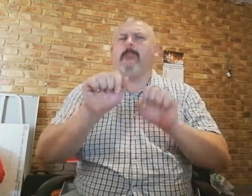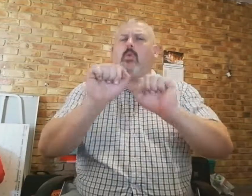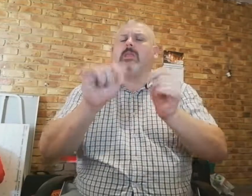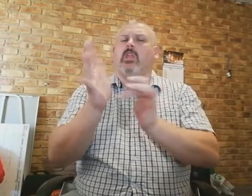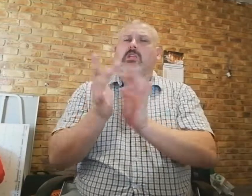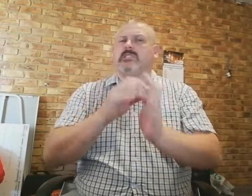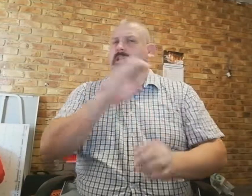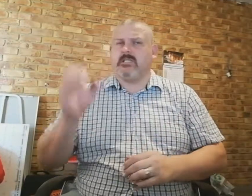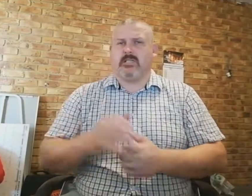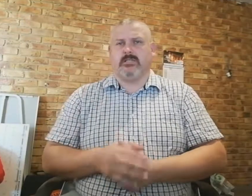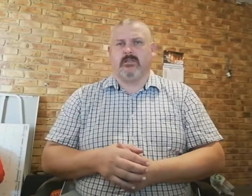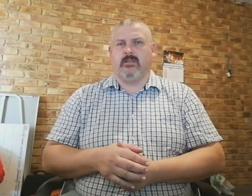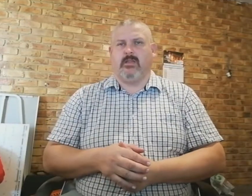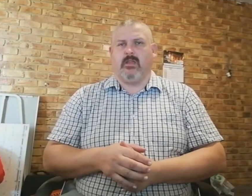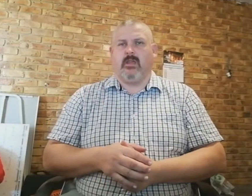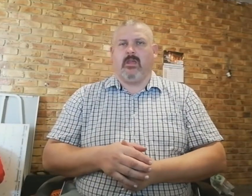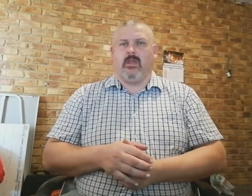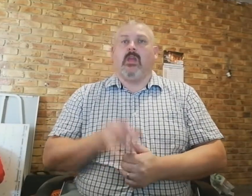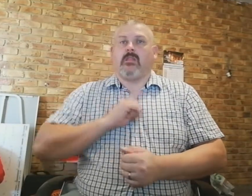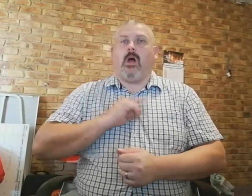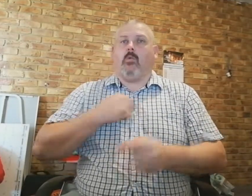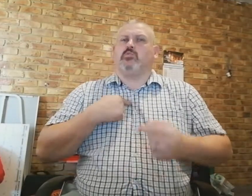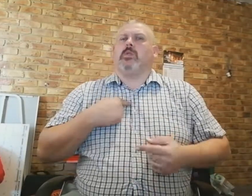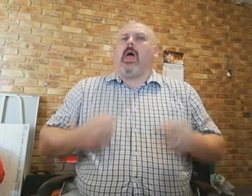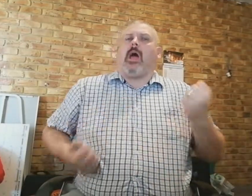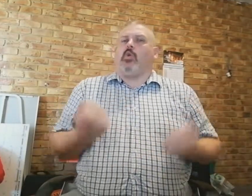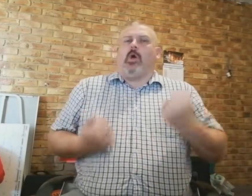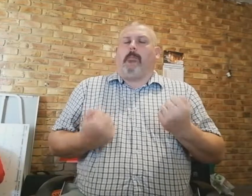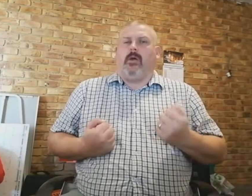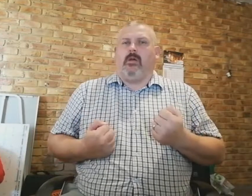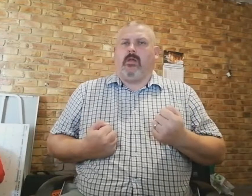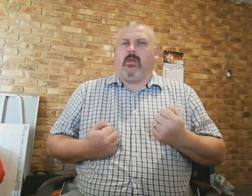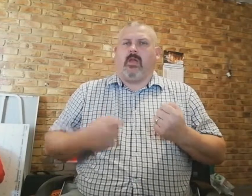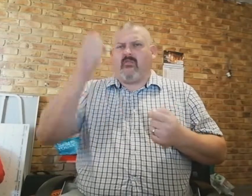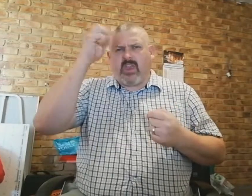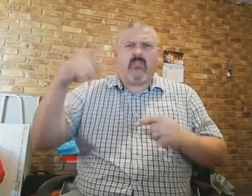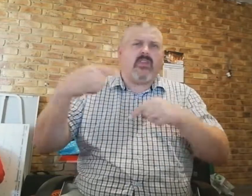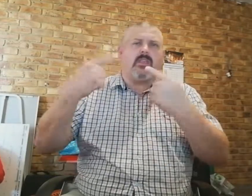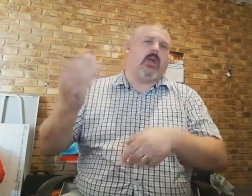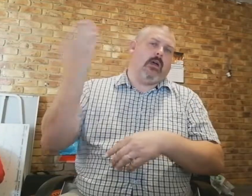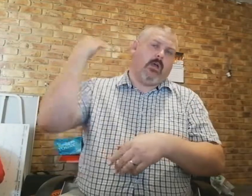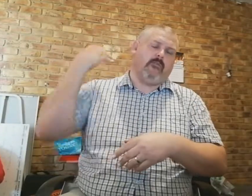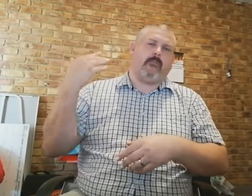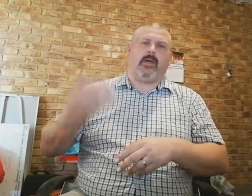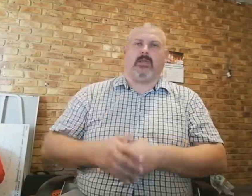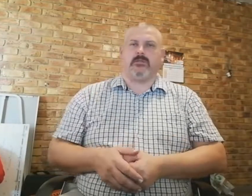bewoord aan die Jesus Christus. Daarom ons moet haakloop. Vergeet van die dinge terby is.